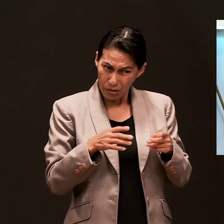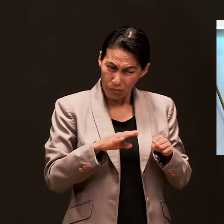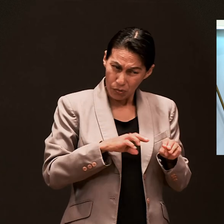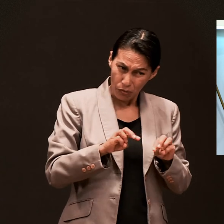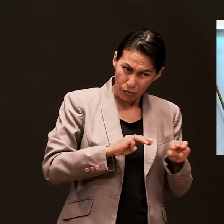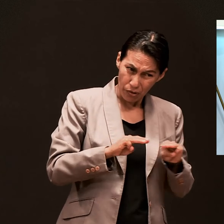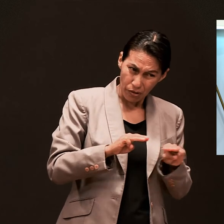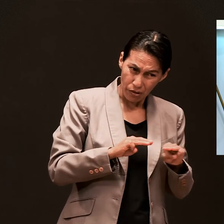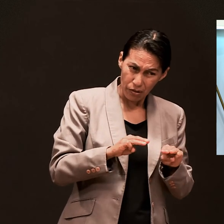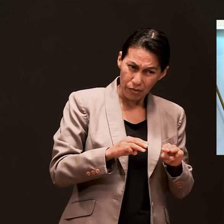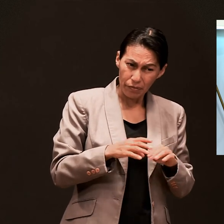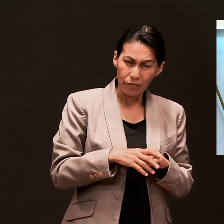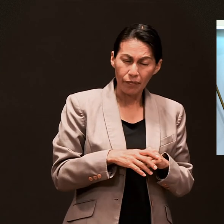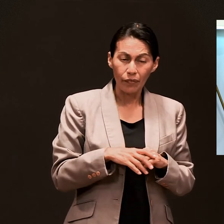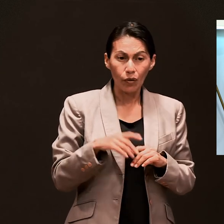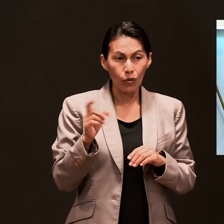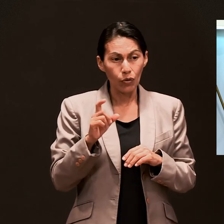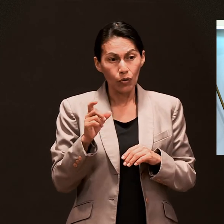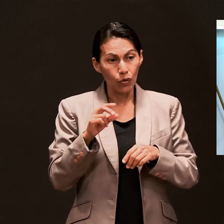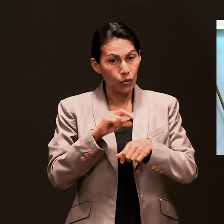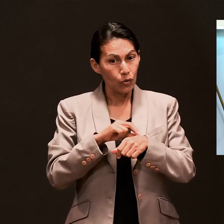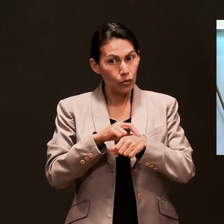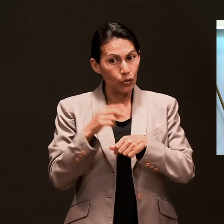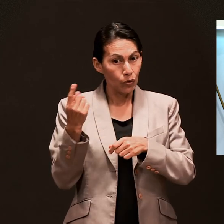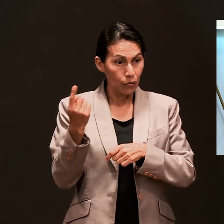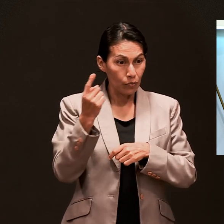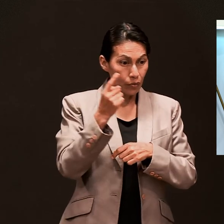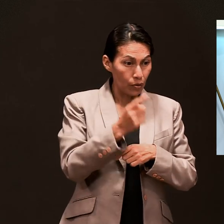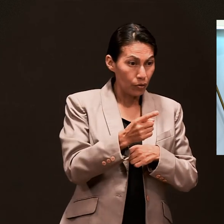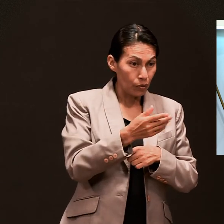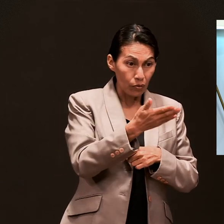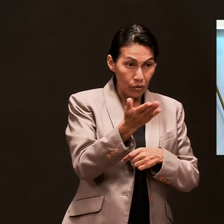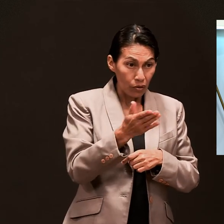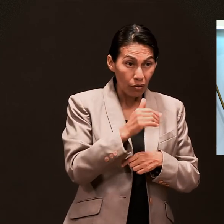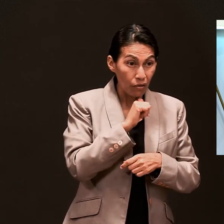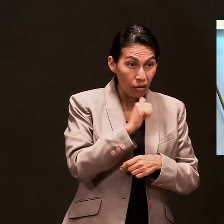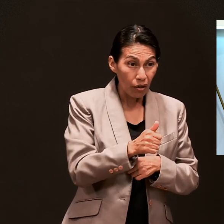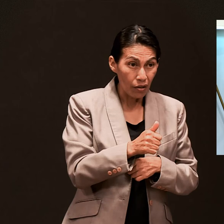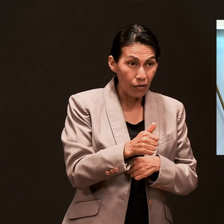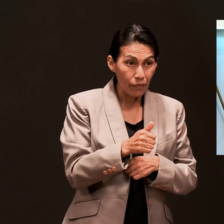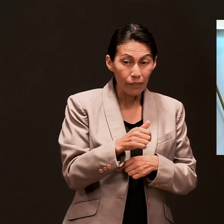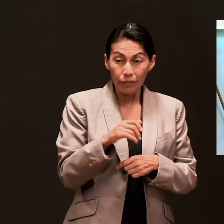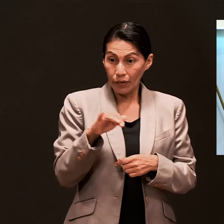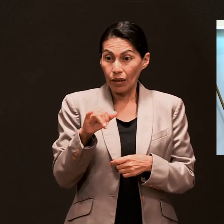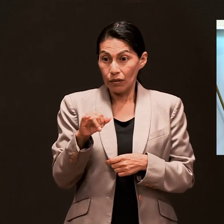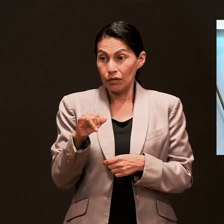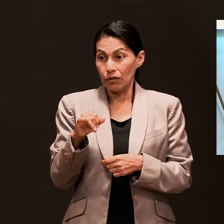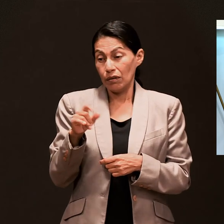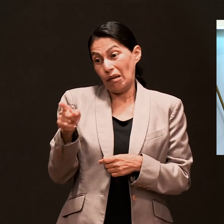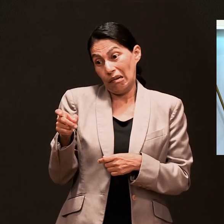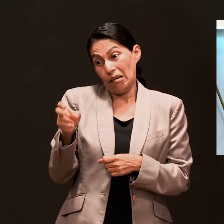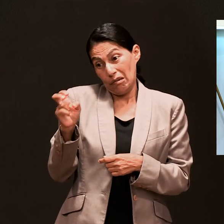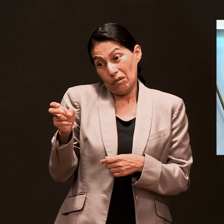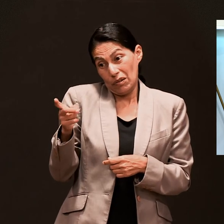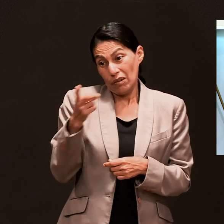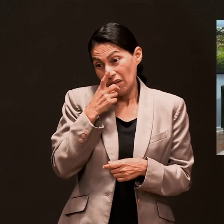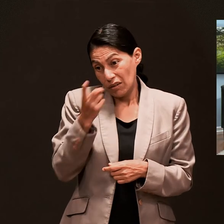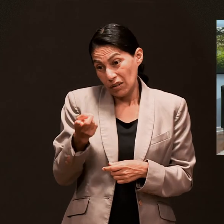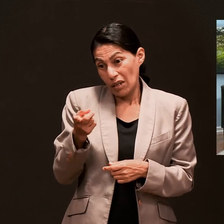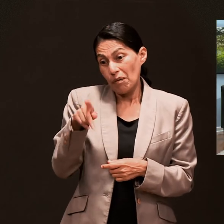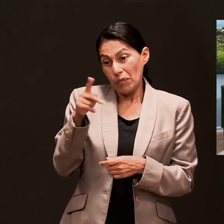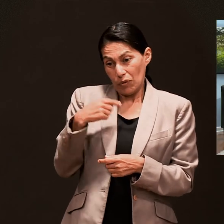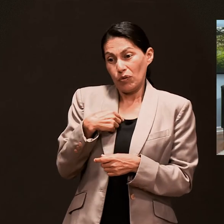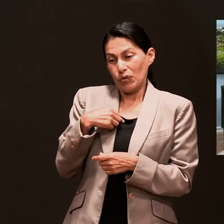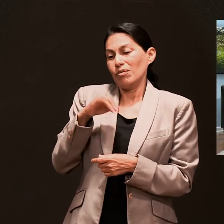digamos Sí y cuando vino el doctor le dijo Pues verdaderamente Usted no tiene nada verdad